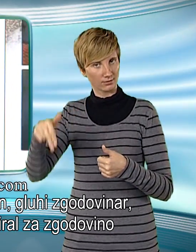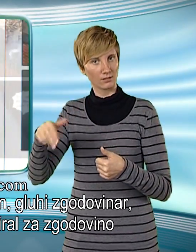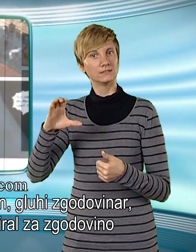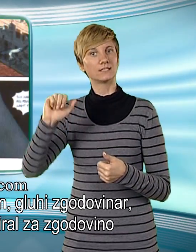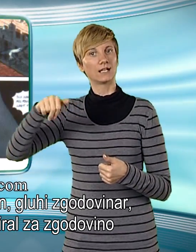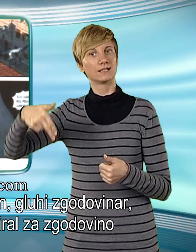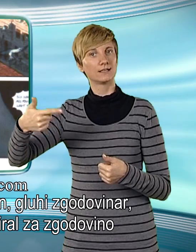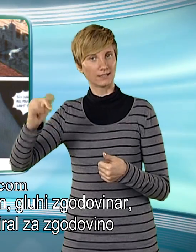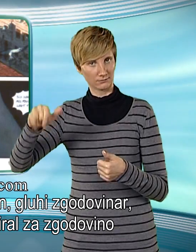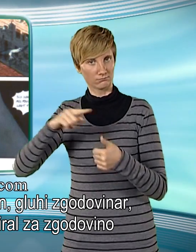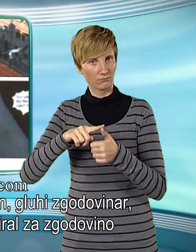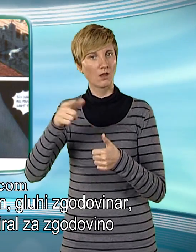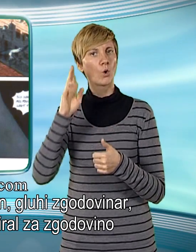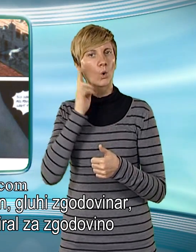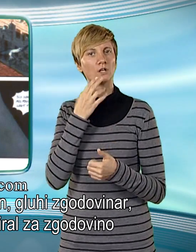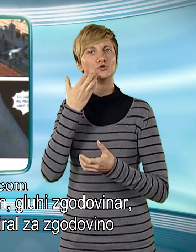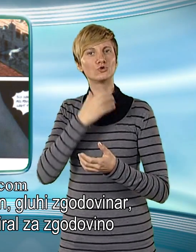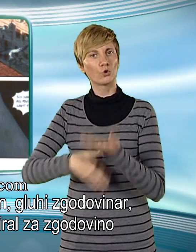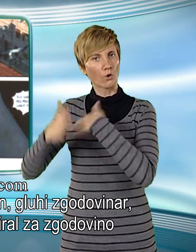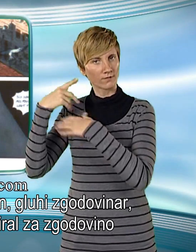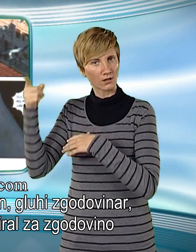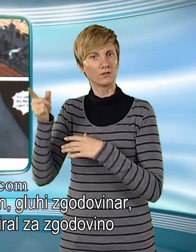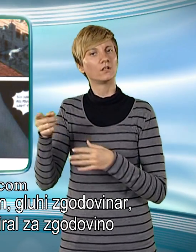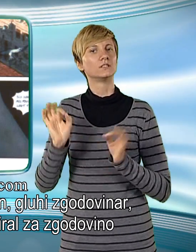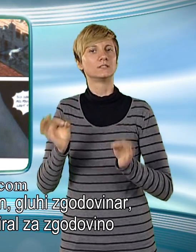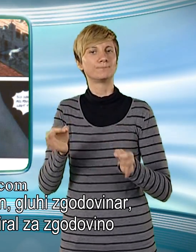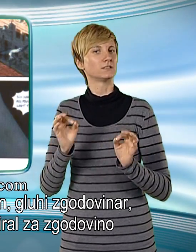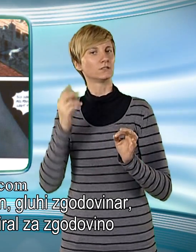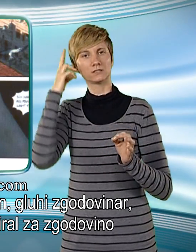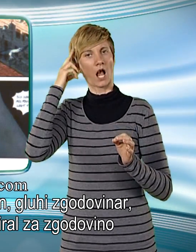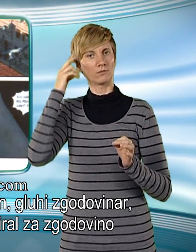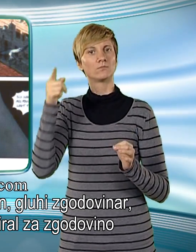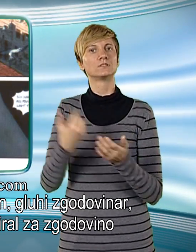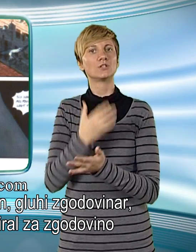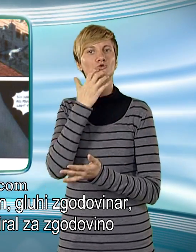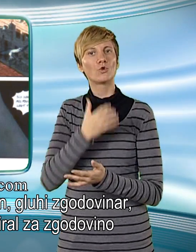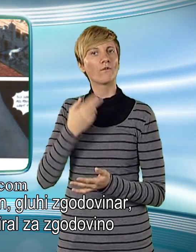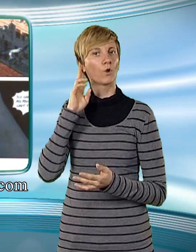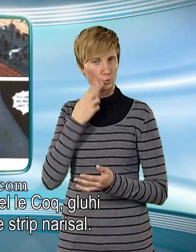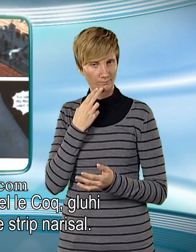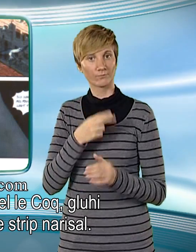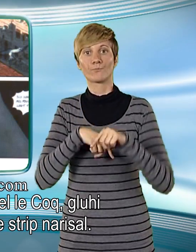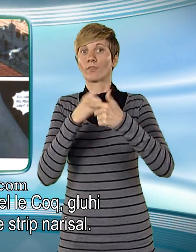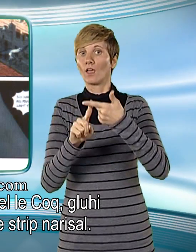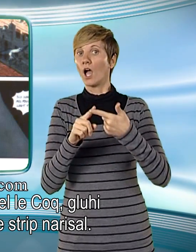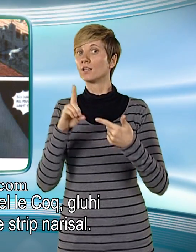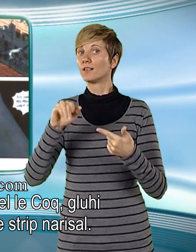je specializiral za zgodovino gluhih, in Daniel Lecoq, gluhi ilustrator, ki je strip narisal.